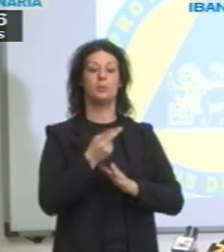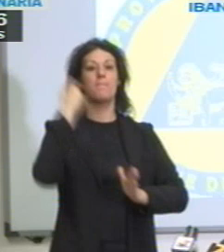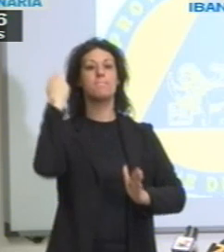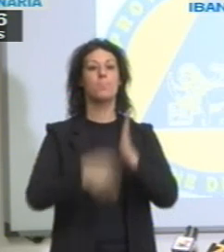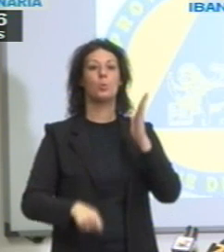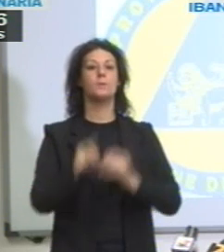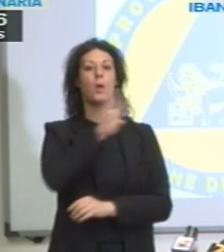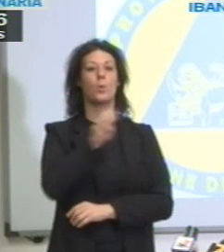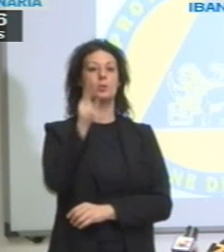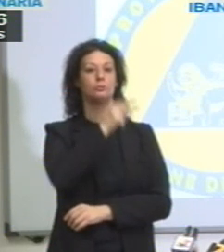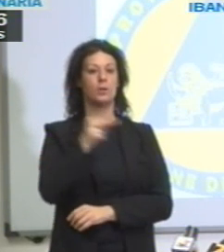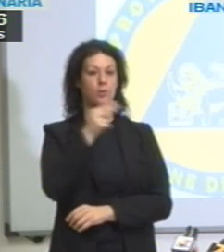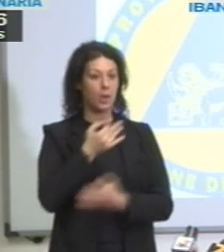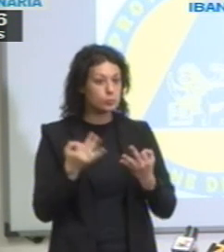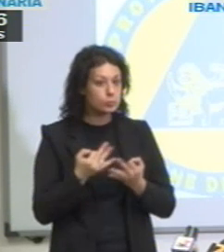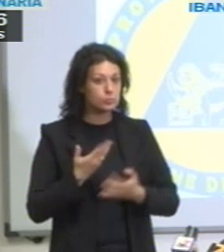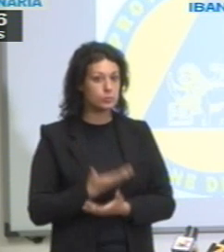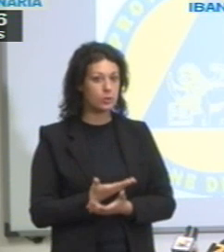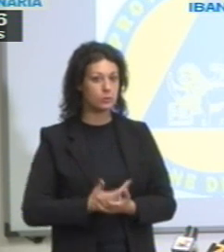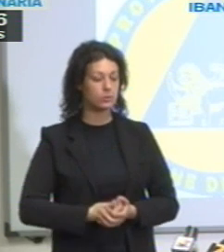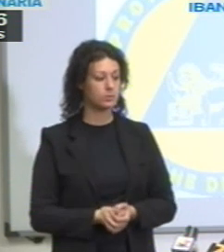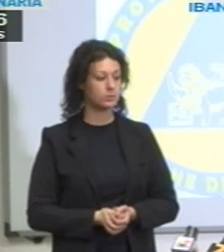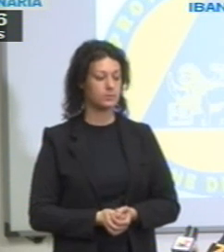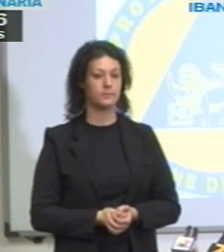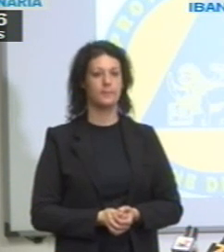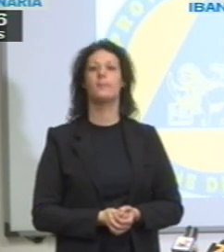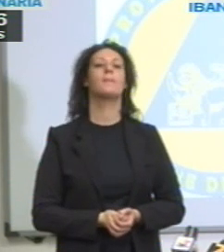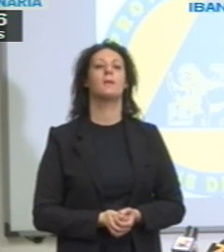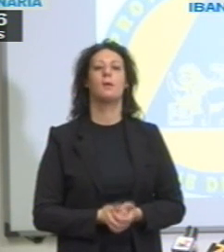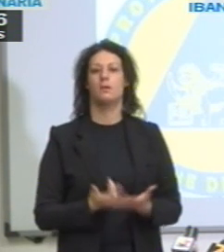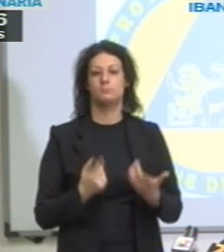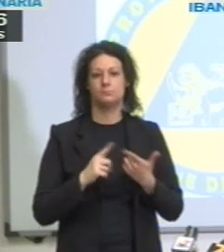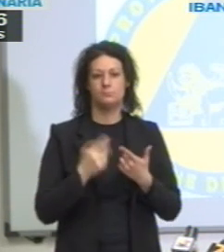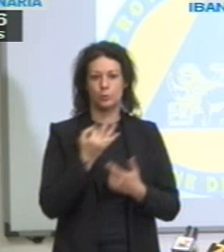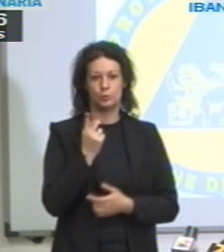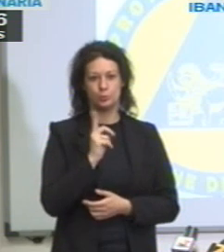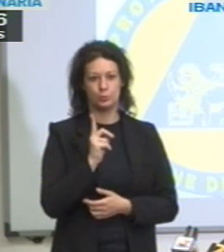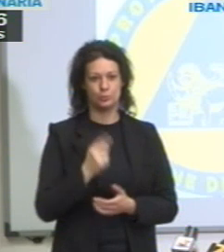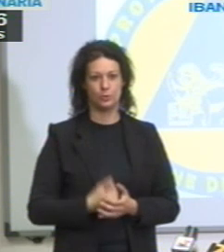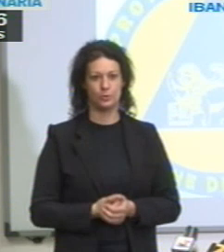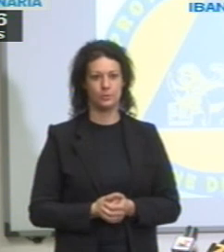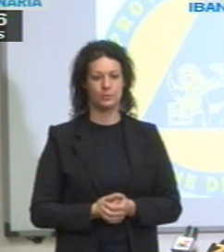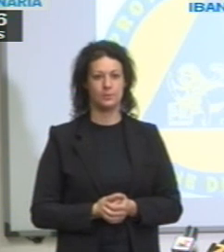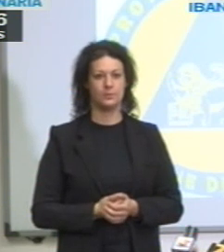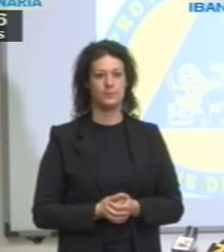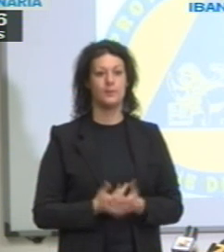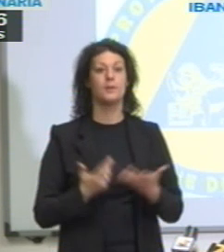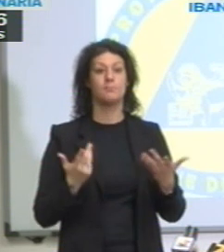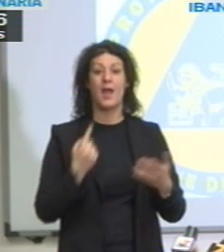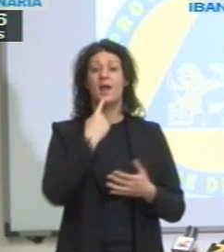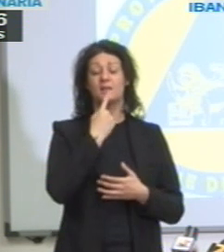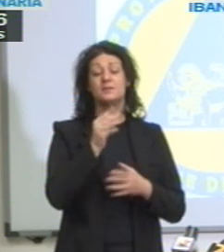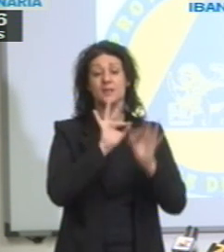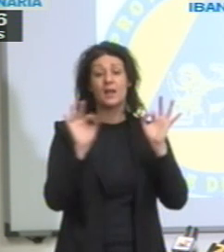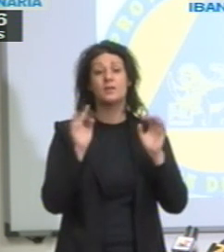euro, è giusto, ci chiedono? No, è ovvio che è un'ingiustizia, però è altrettanto vero che era scritto così, che il cibo